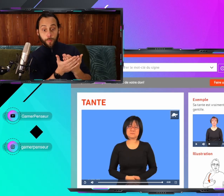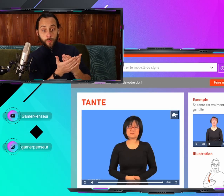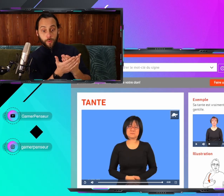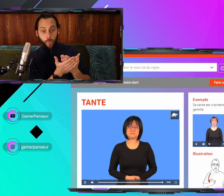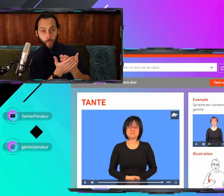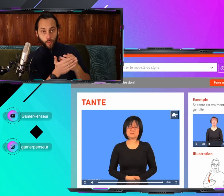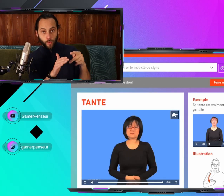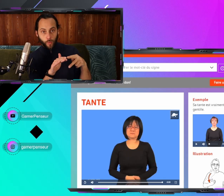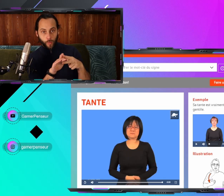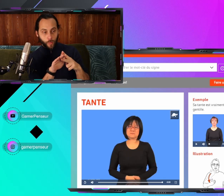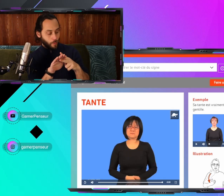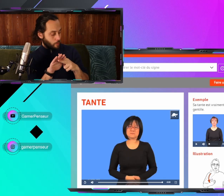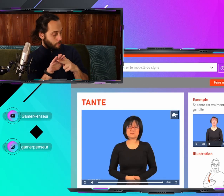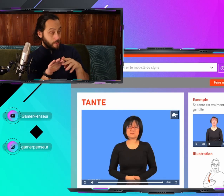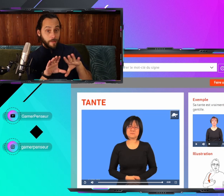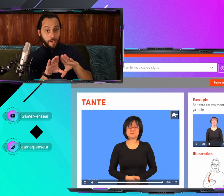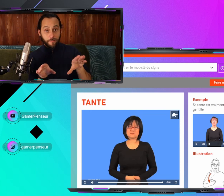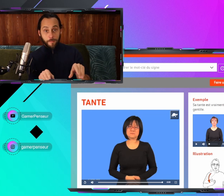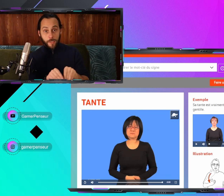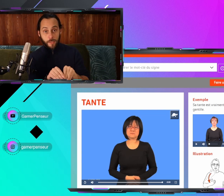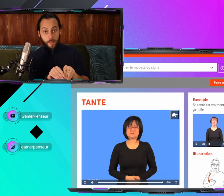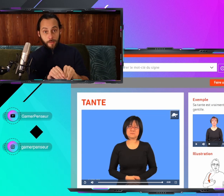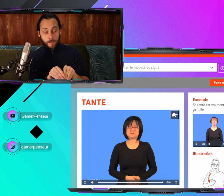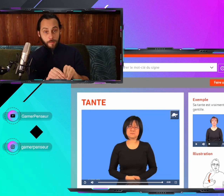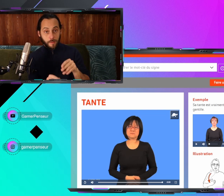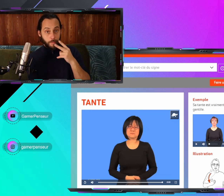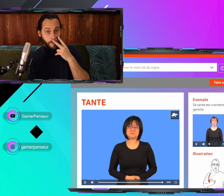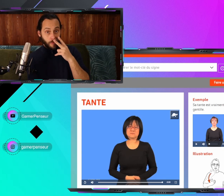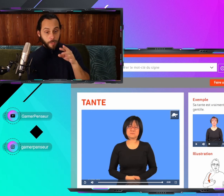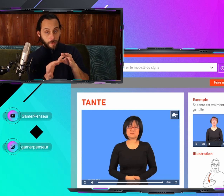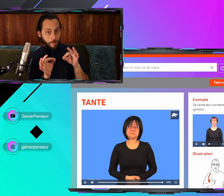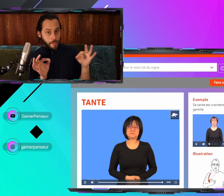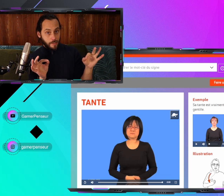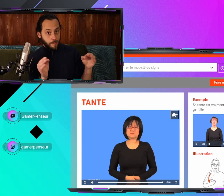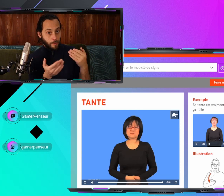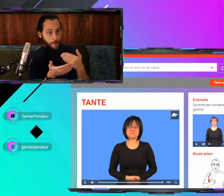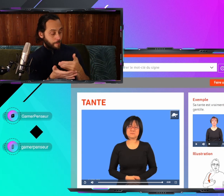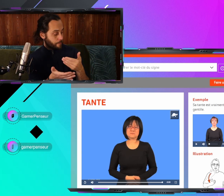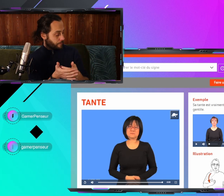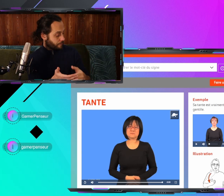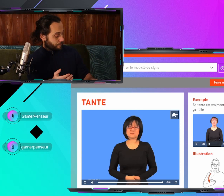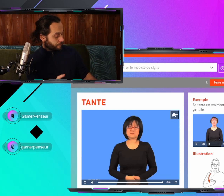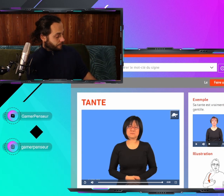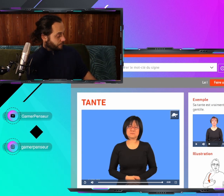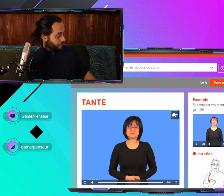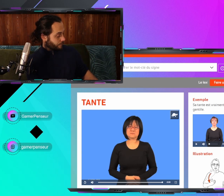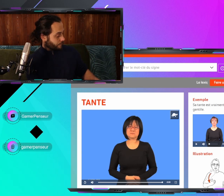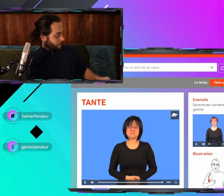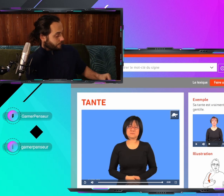je propose qu'on commence avec la famille, et puis qu'on regarde la phrase qui est proposée.